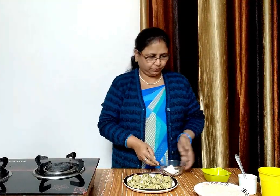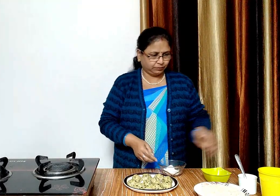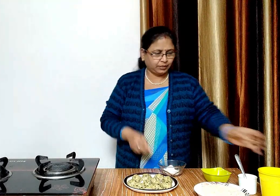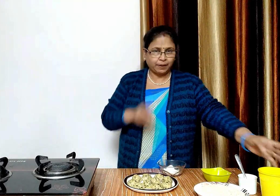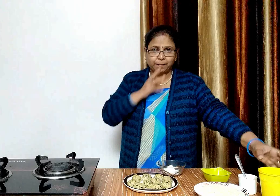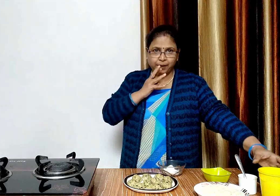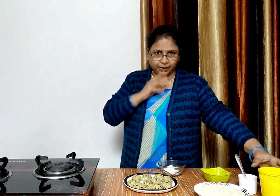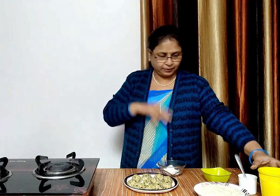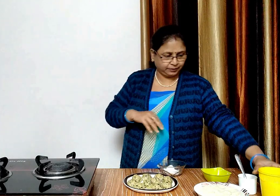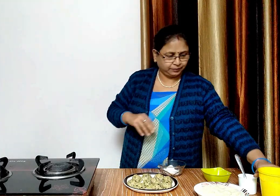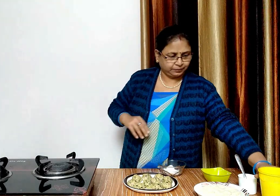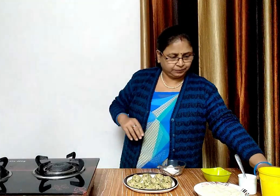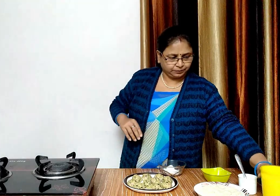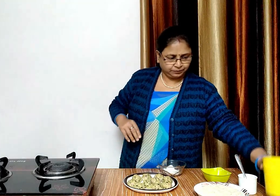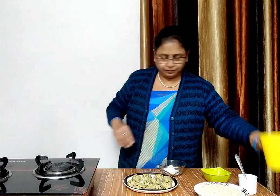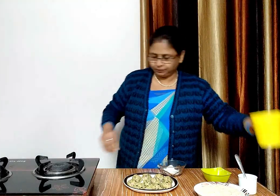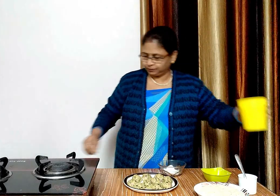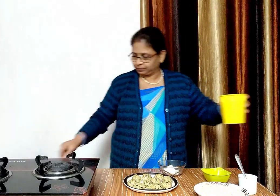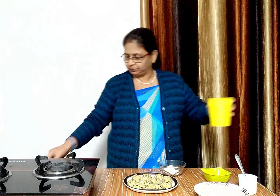और पानी डालकर खोल बना लेंगे